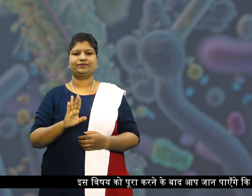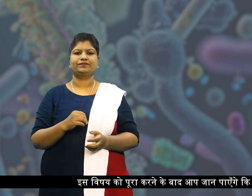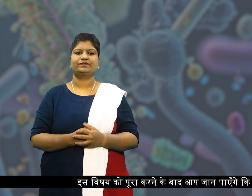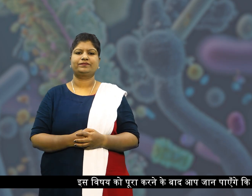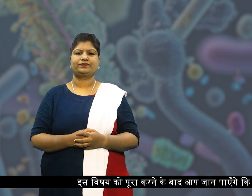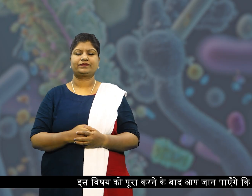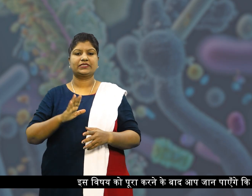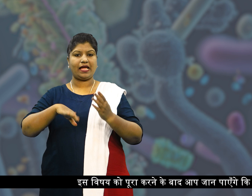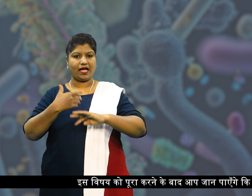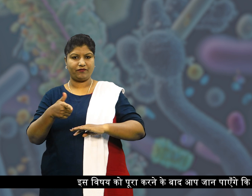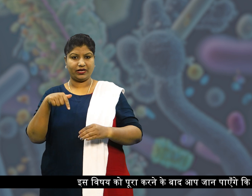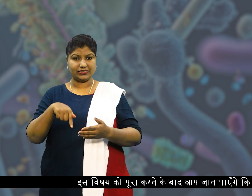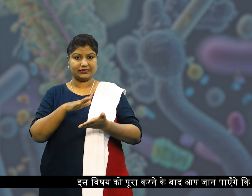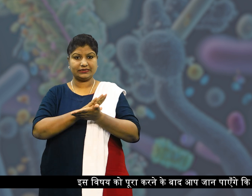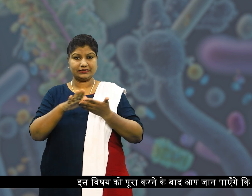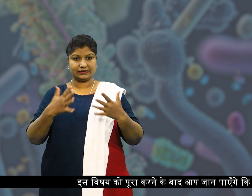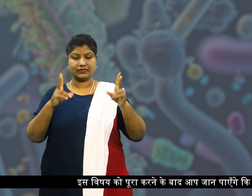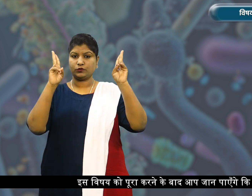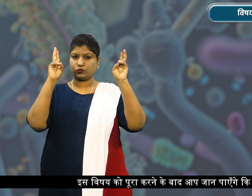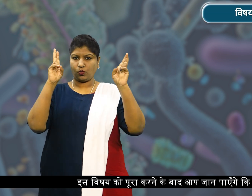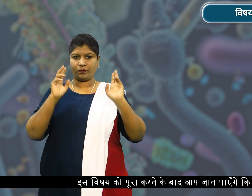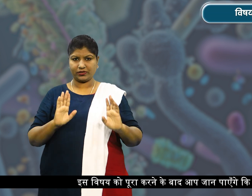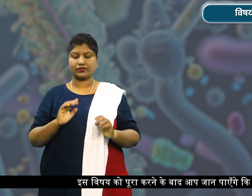इस विषय को पूरा करने के बाद आप जान पाएंगे कि